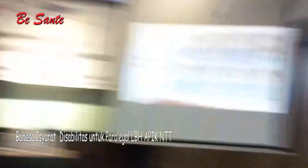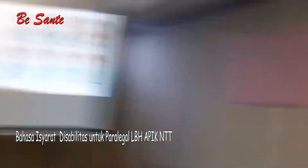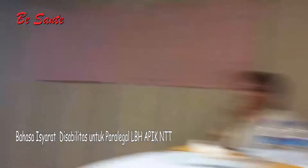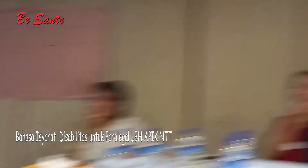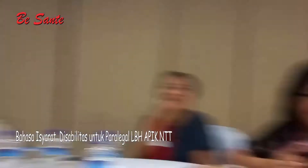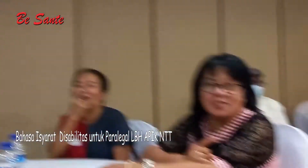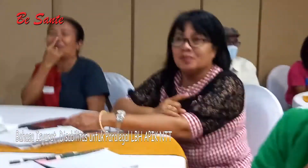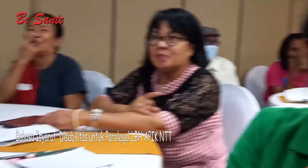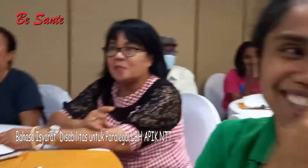Sudah.